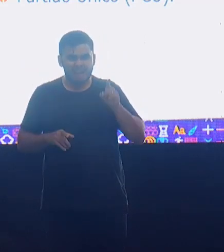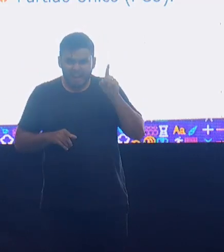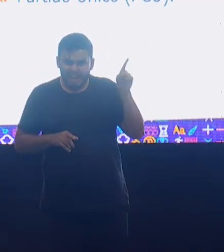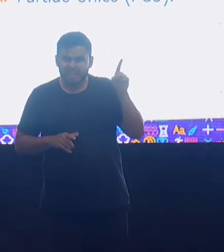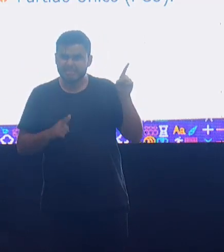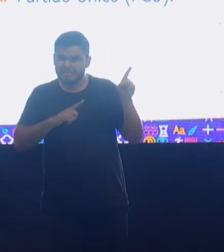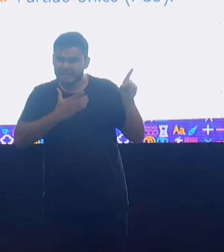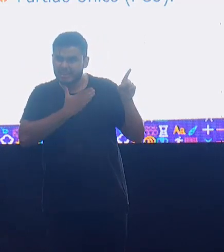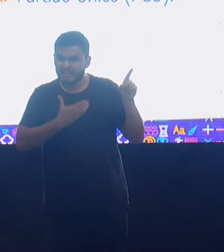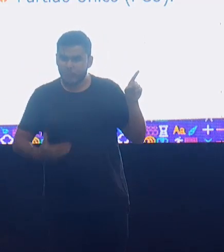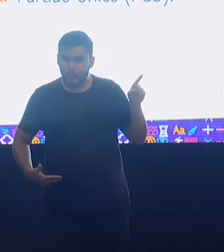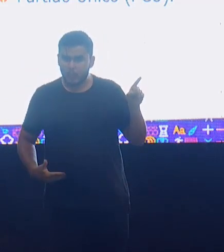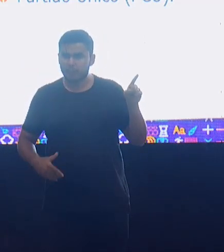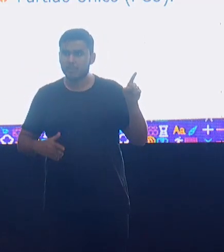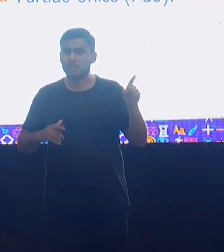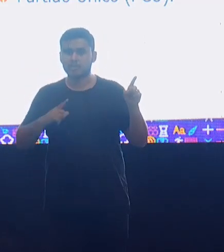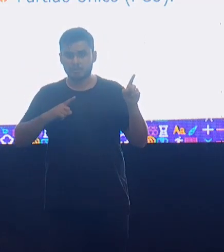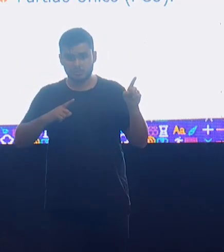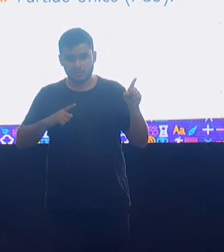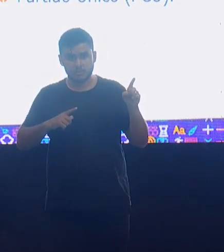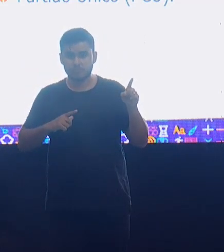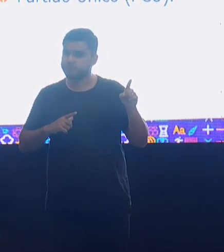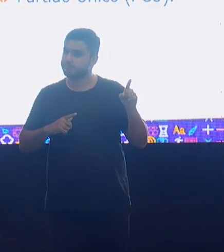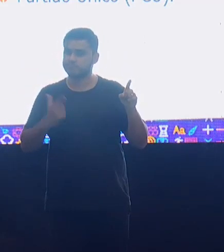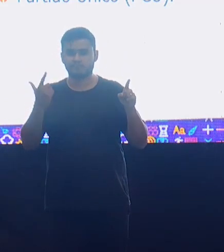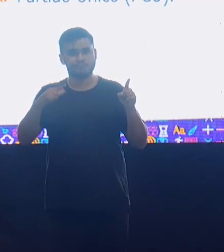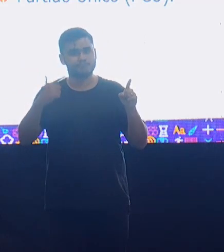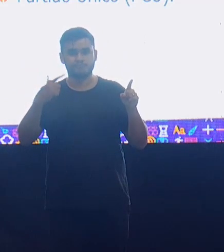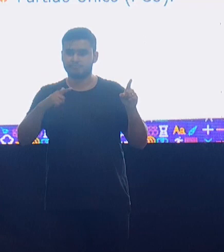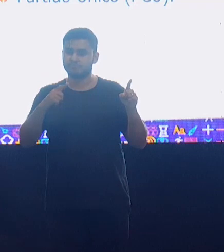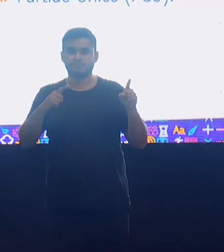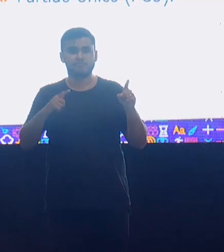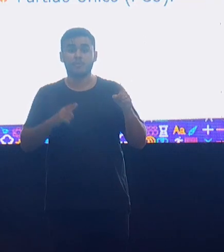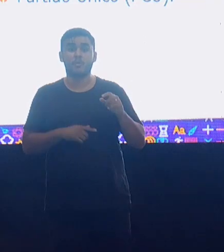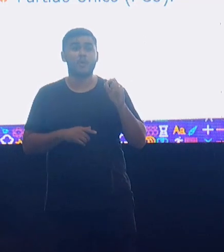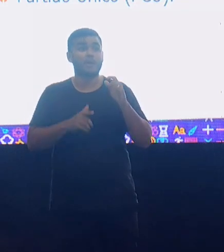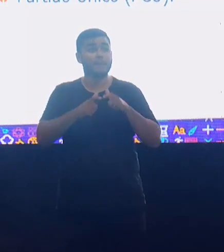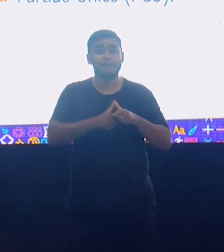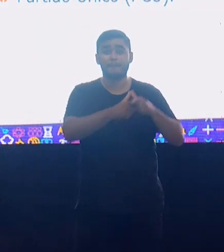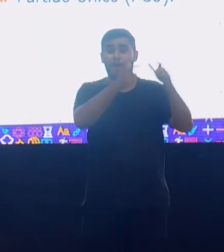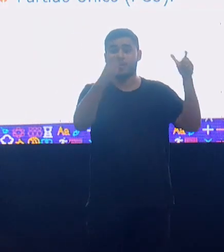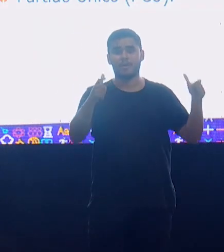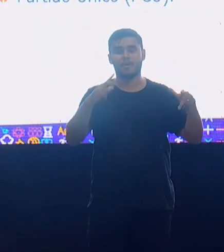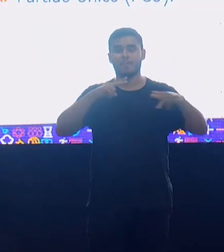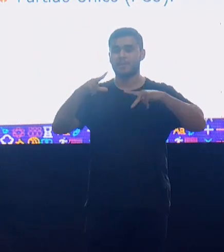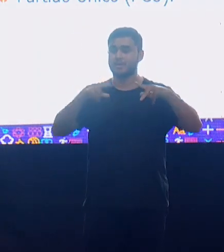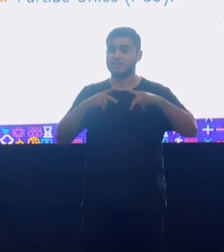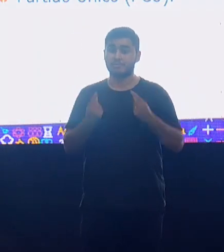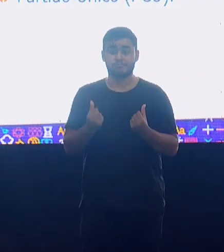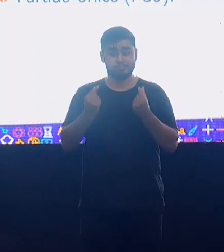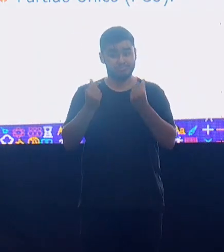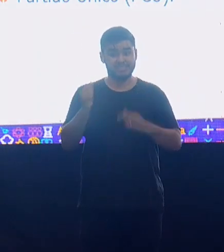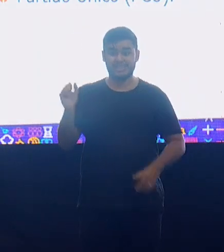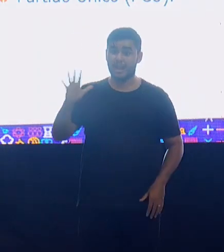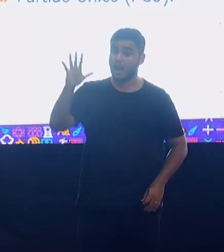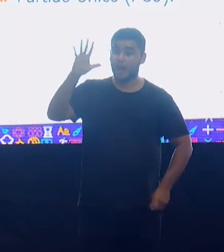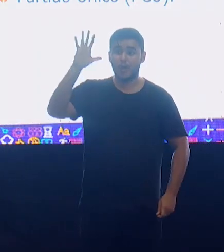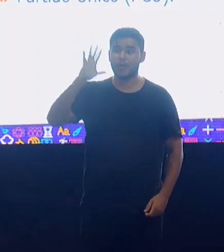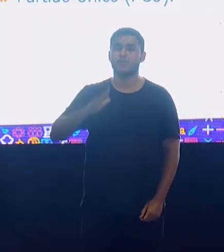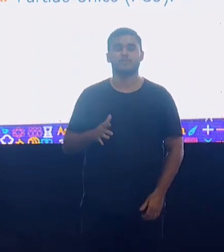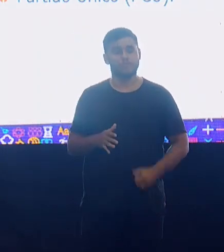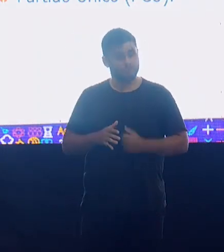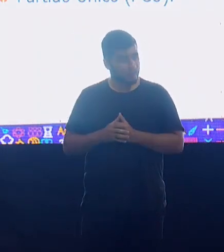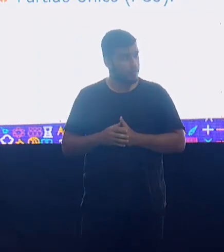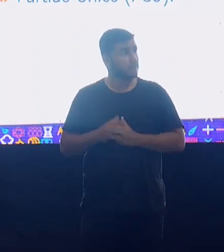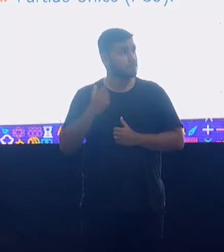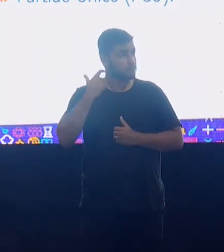educação pública de superior nos Estados Unidos, pouquíssimas universidades. A maioria são privadas e são caríssimas. Então, a